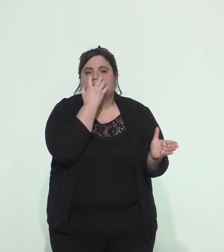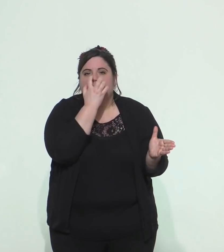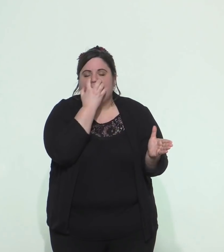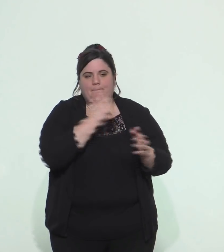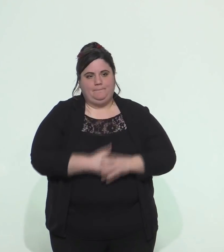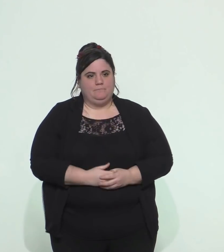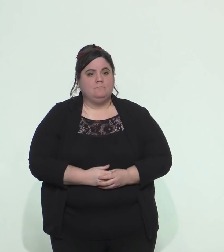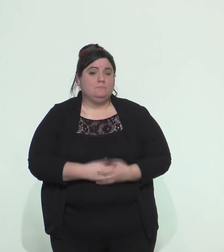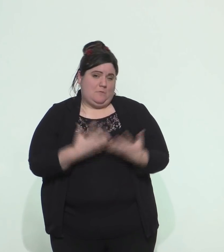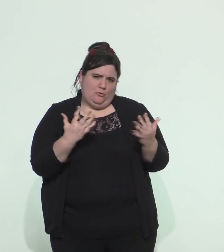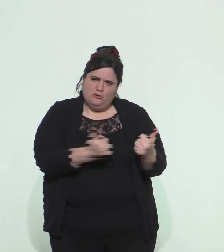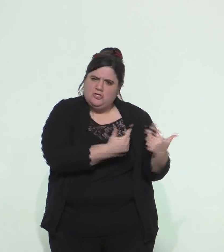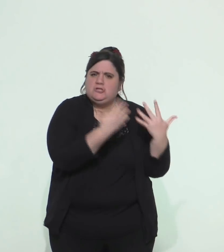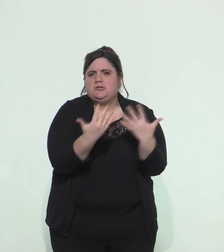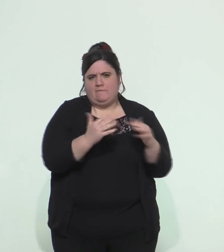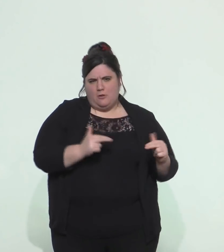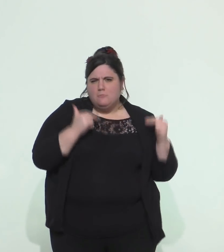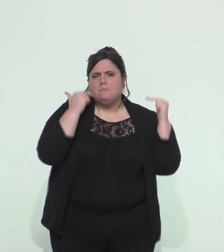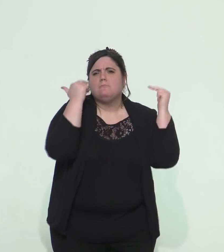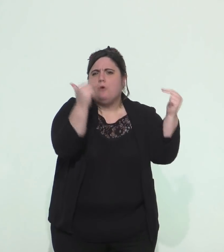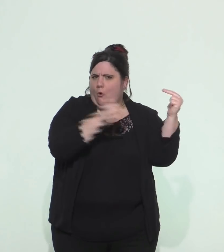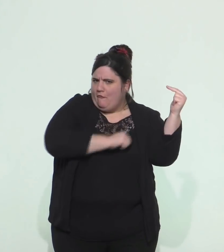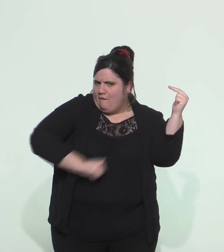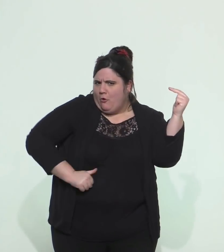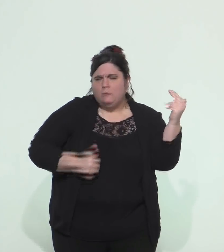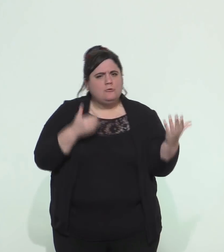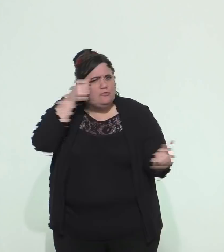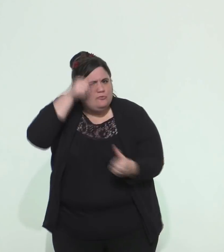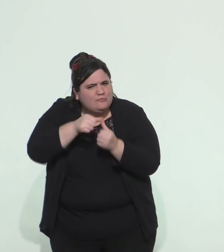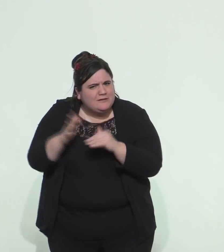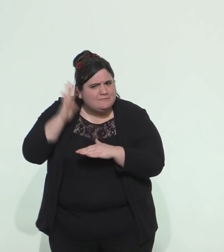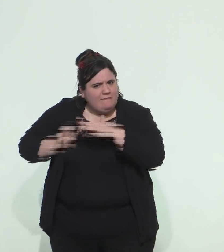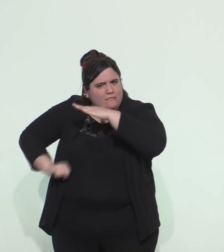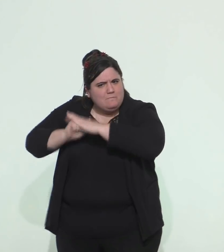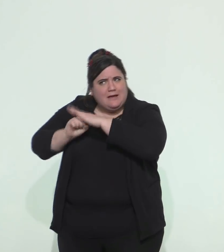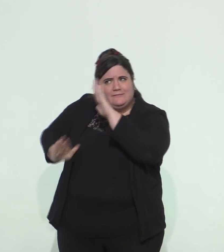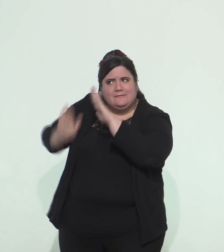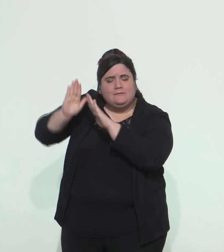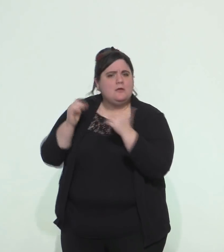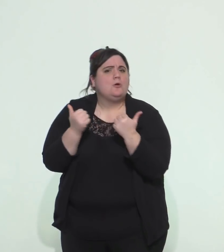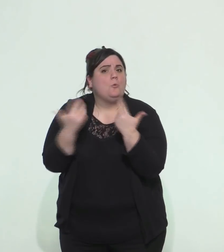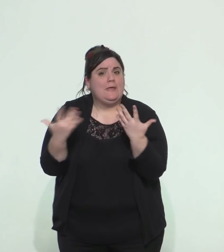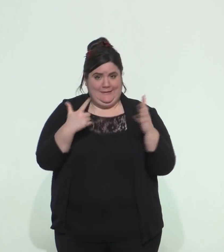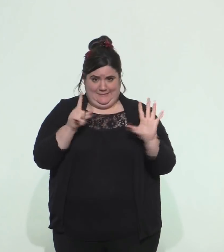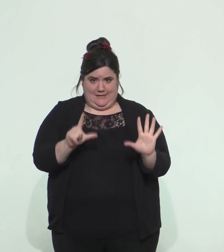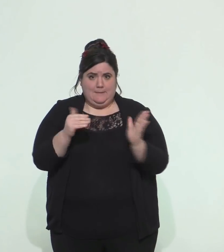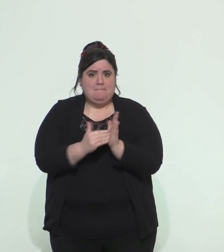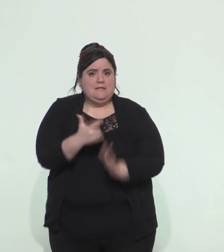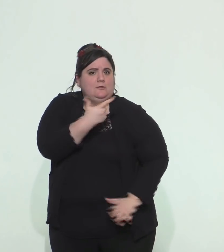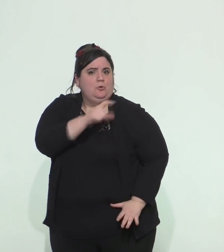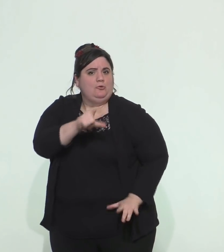que le nombre maximum de malades atteints du Covid en réanimation avait approché les 7 200 patients le 9